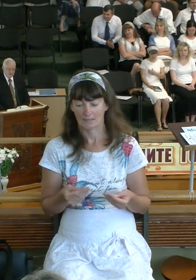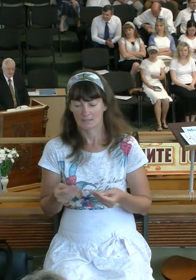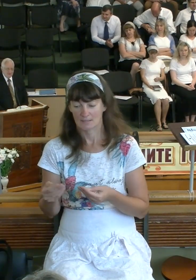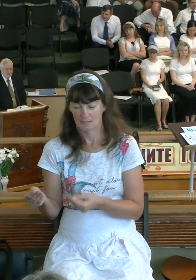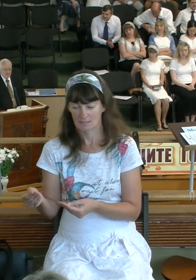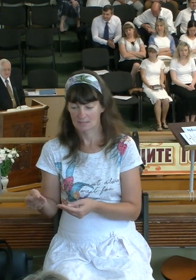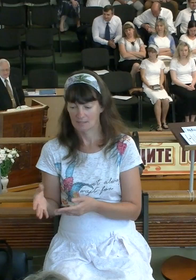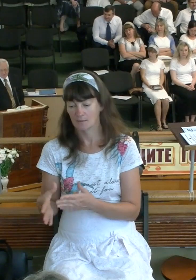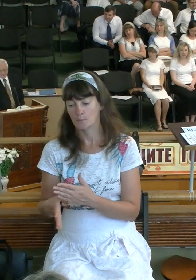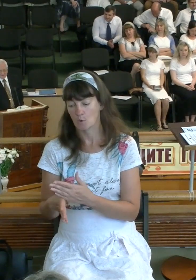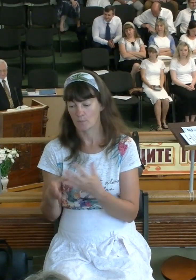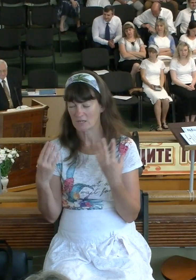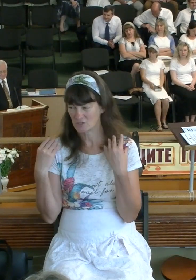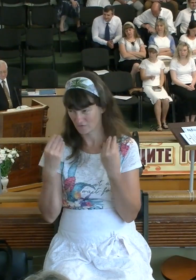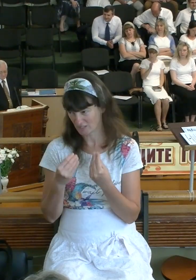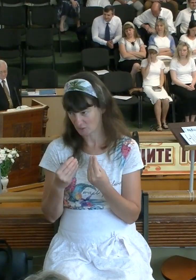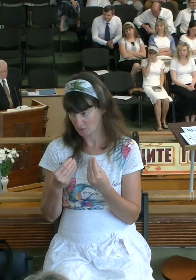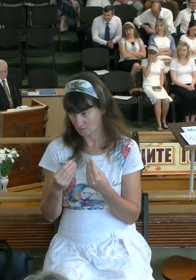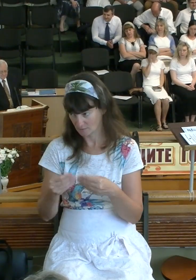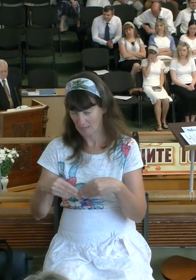положили, вещи